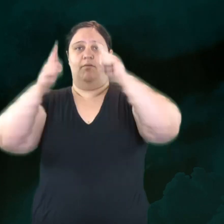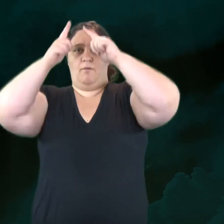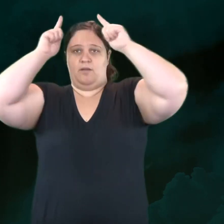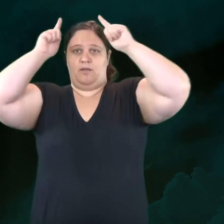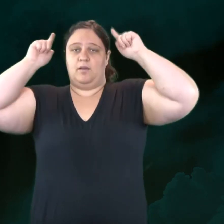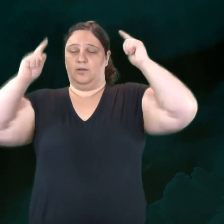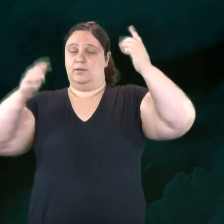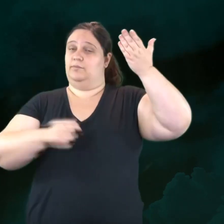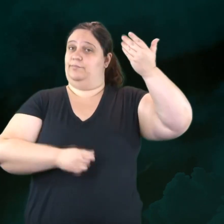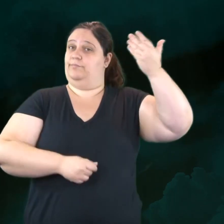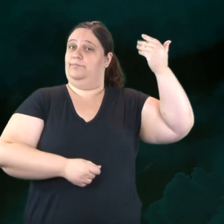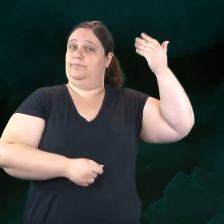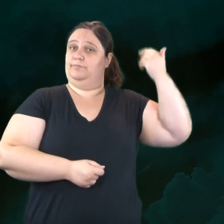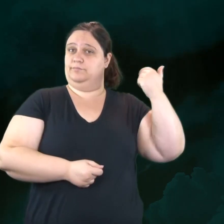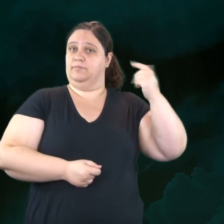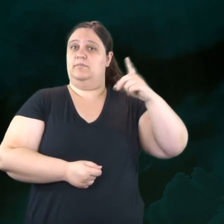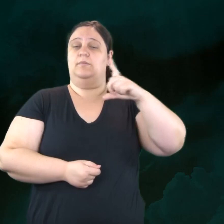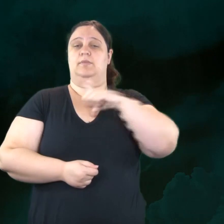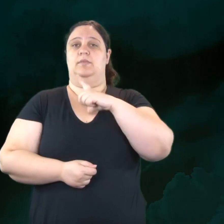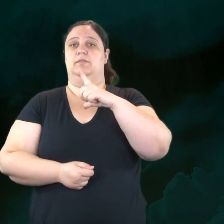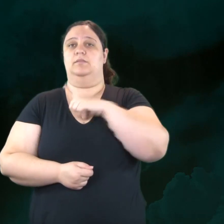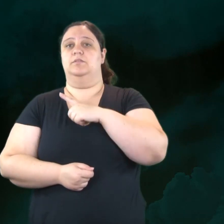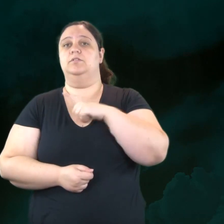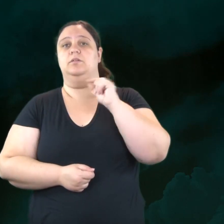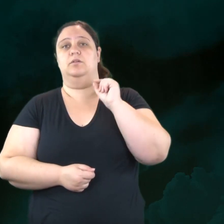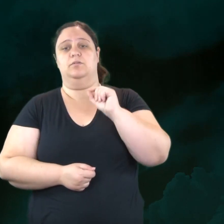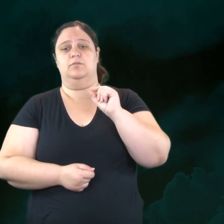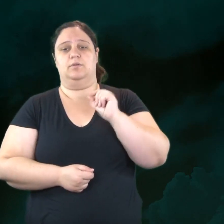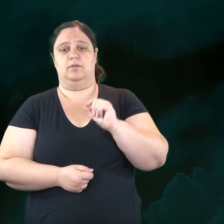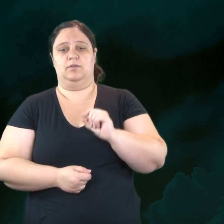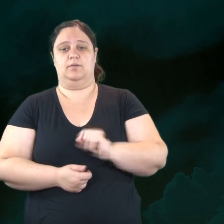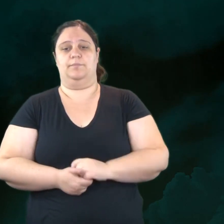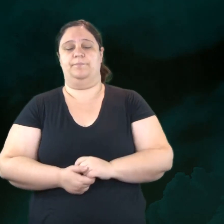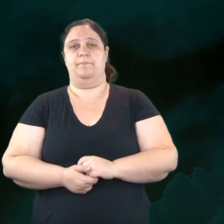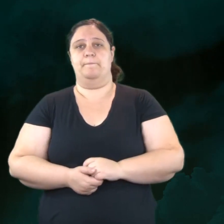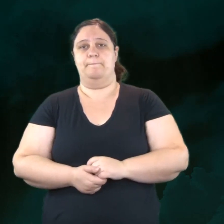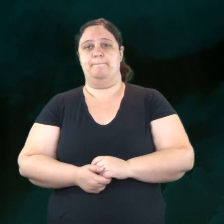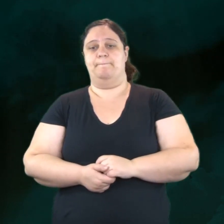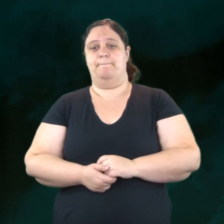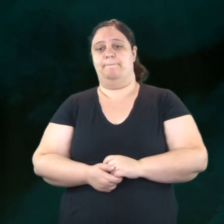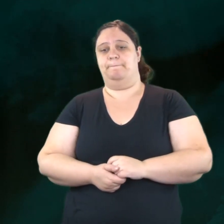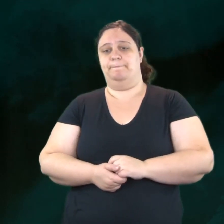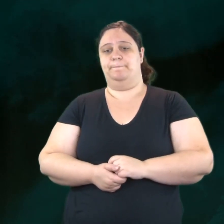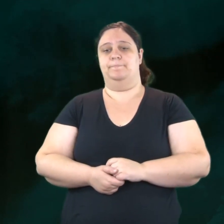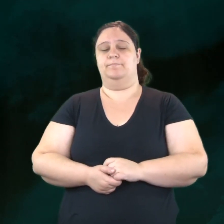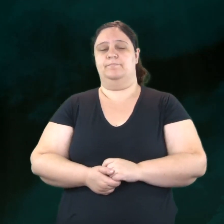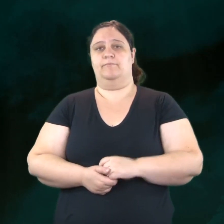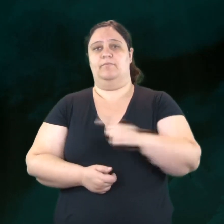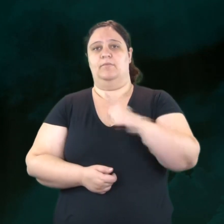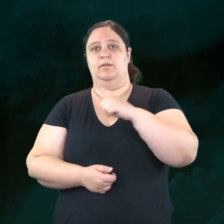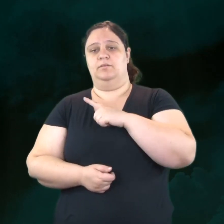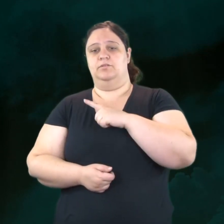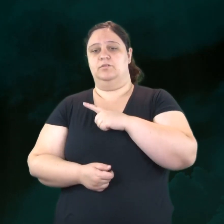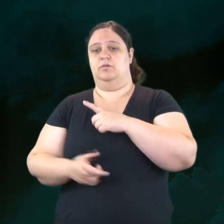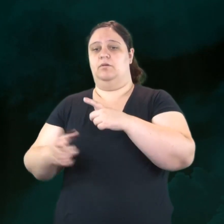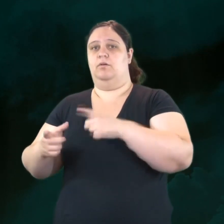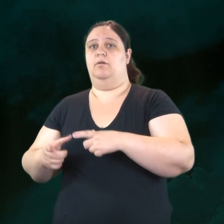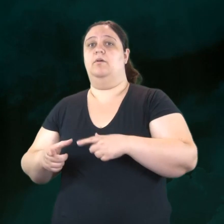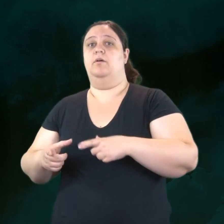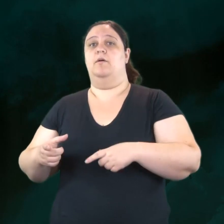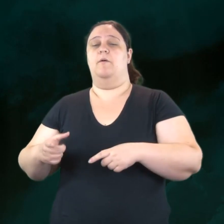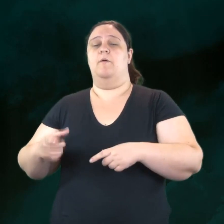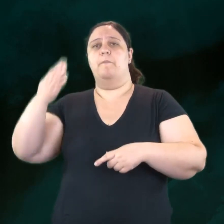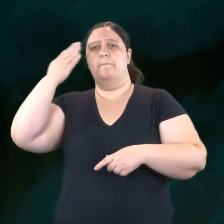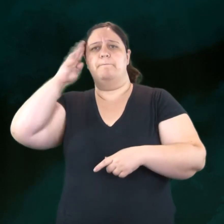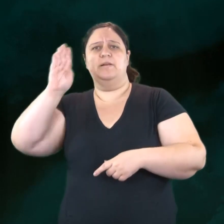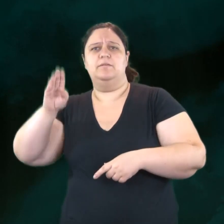Antiga, né, ali tinha os principais centros eram Atenas,